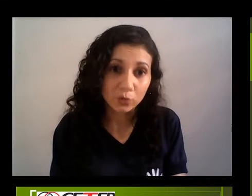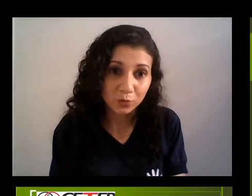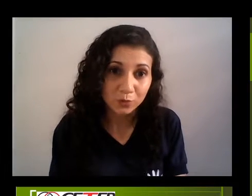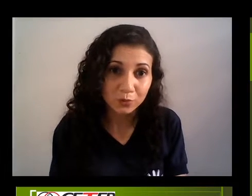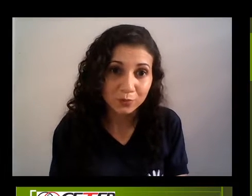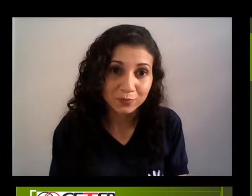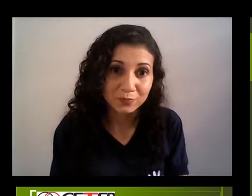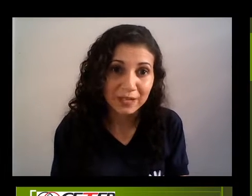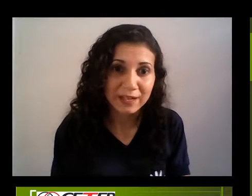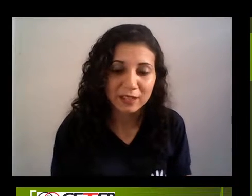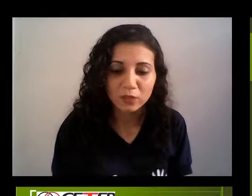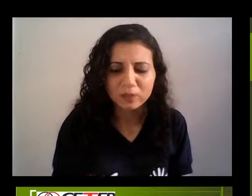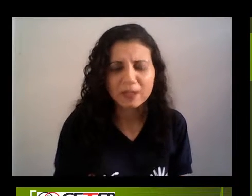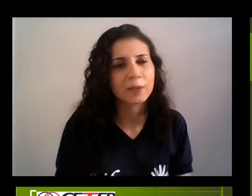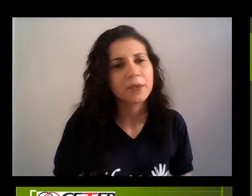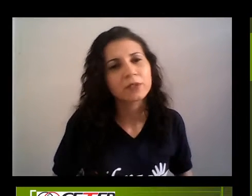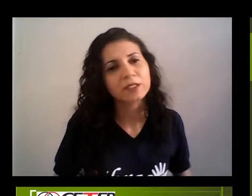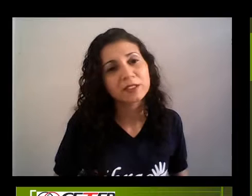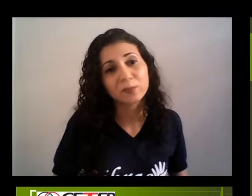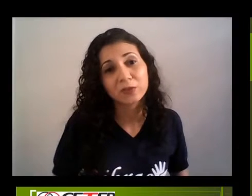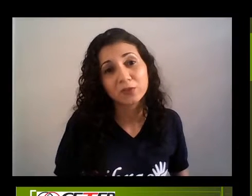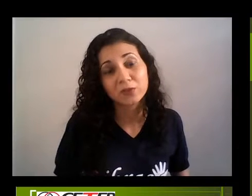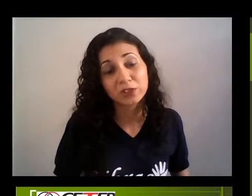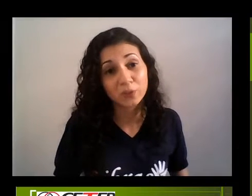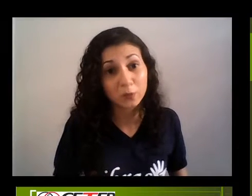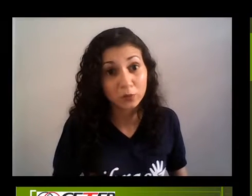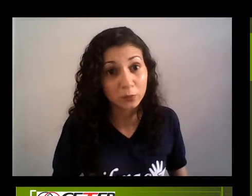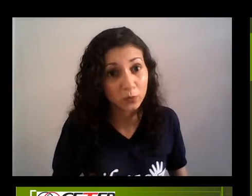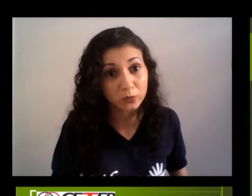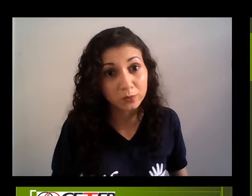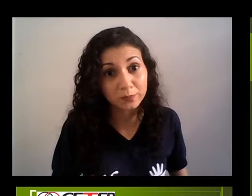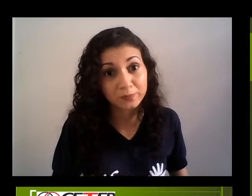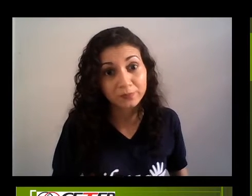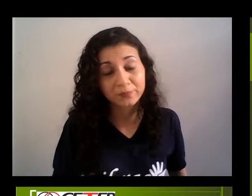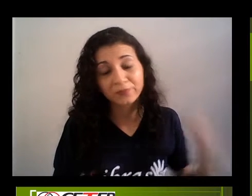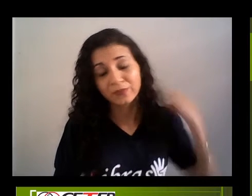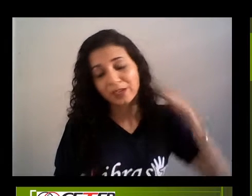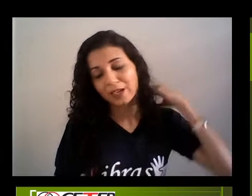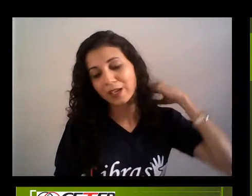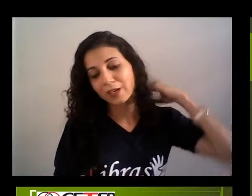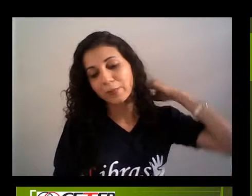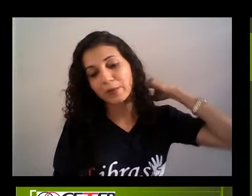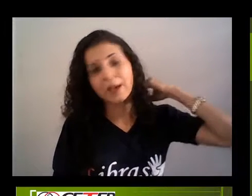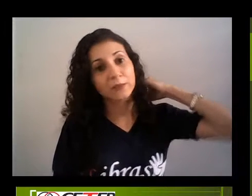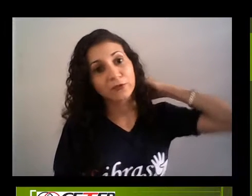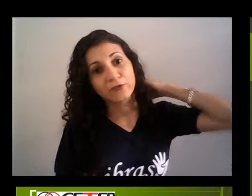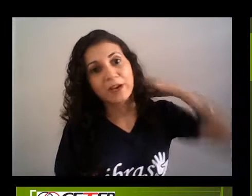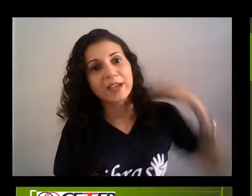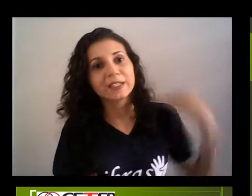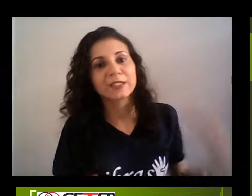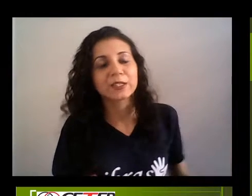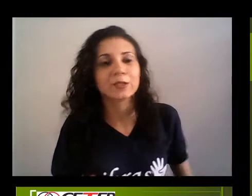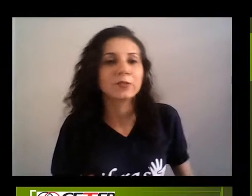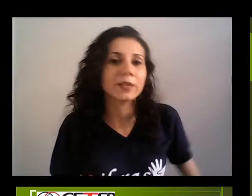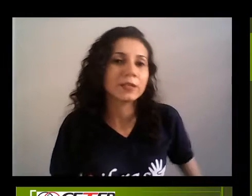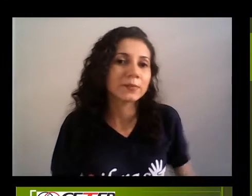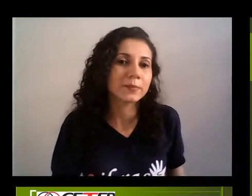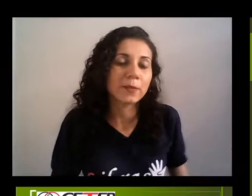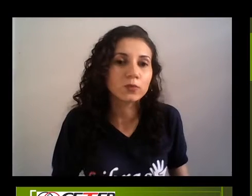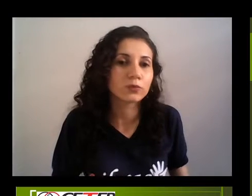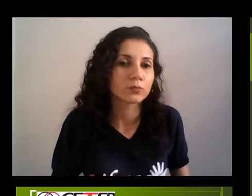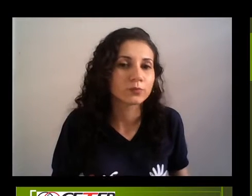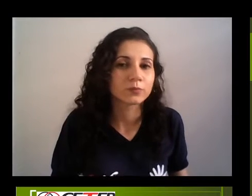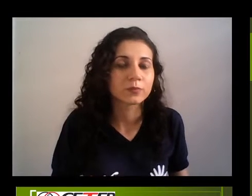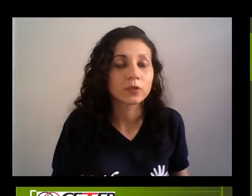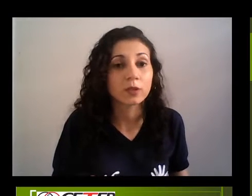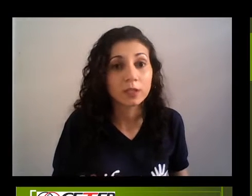correto é surdo, tá? Eu sei que a maioria das pessoas chamam de mudo, não fala, então é